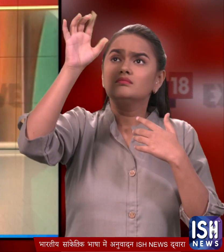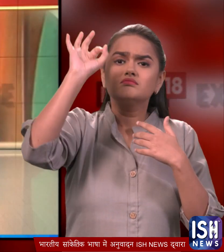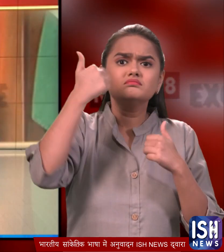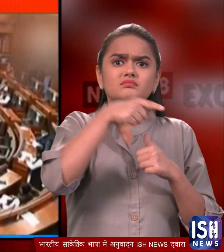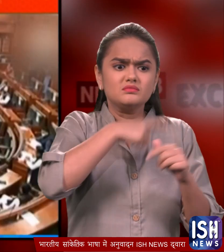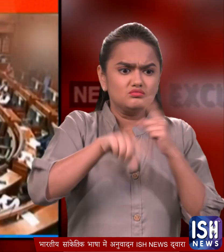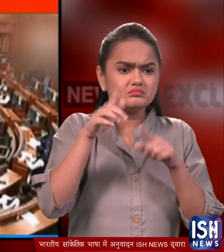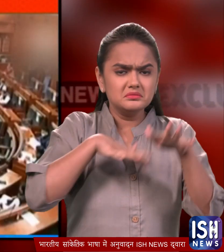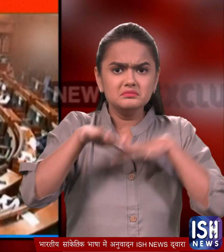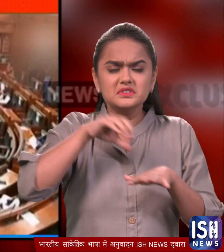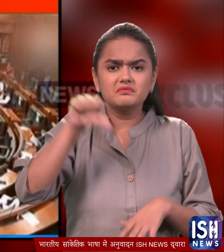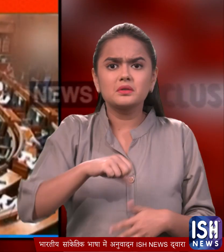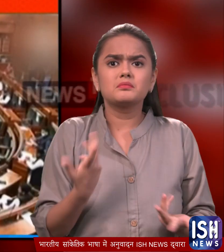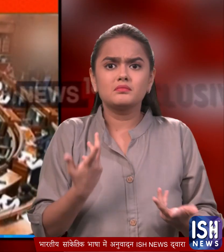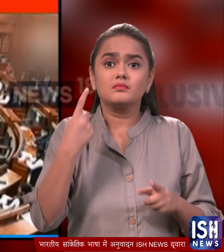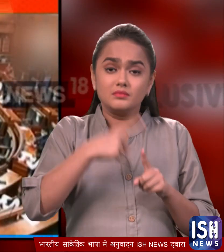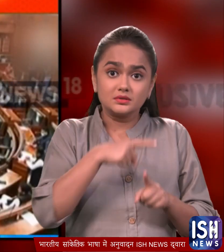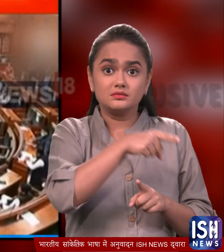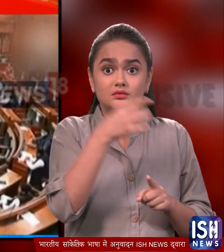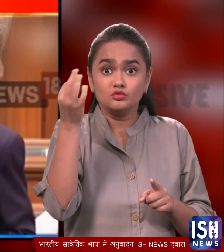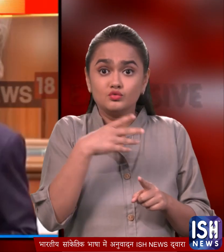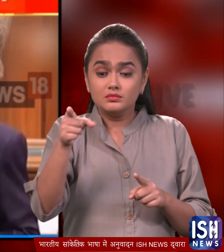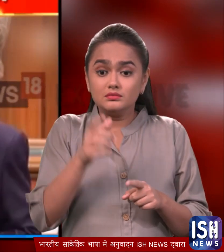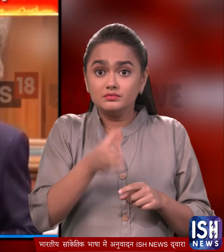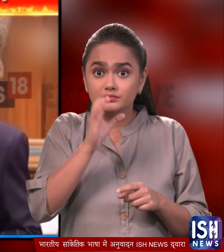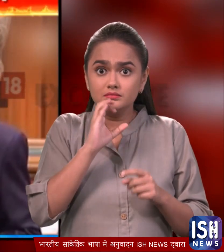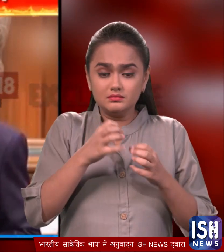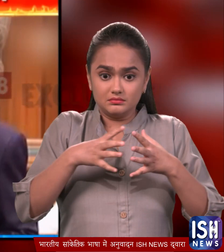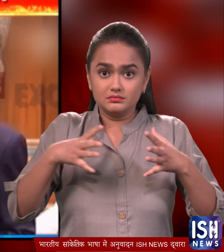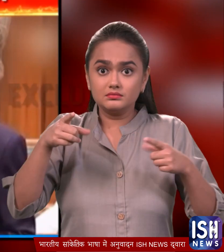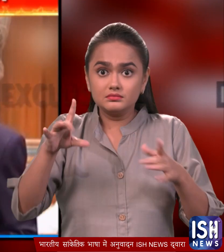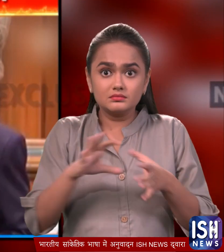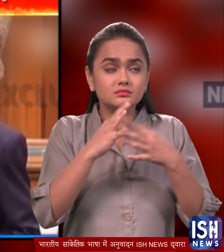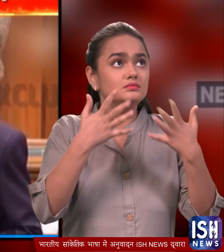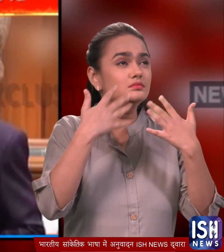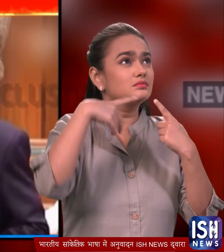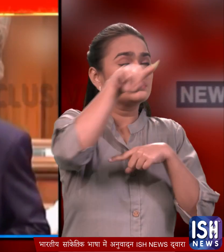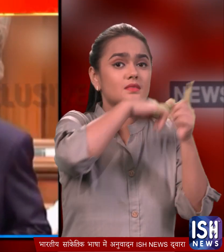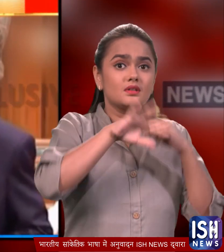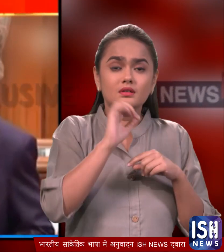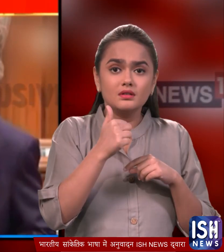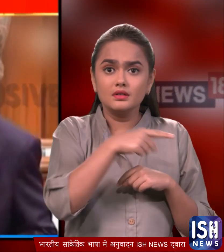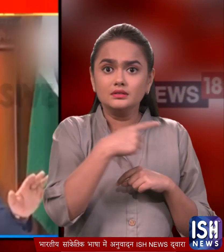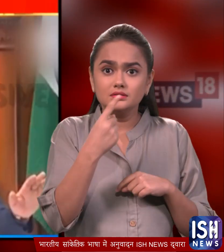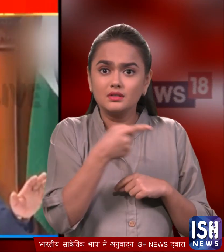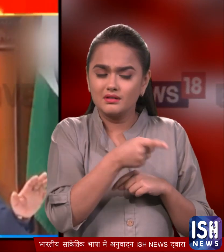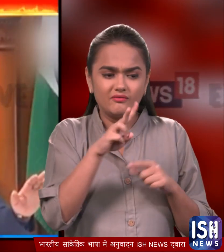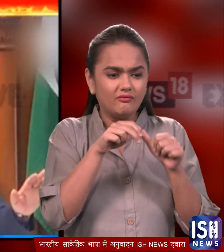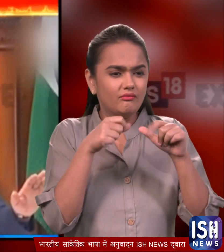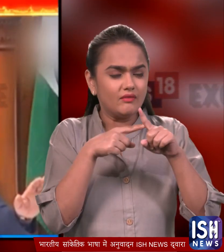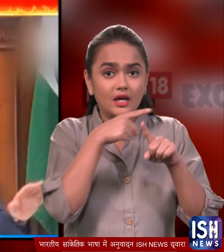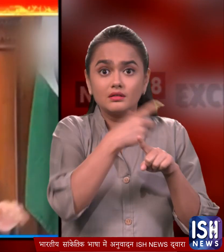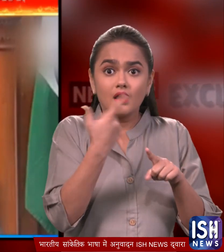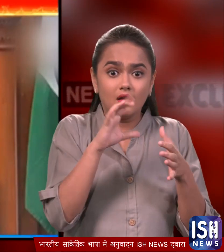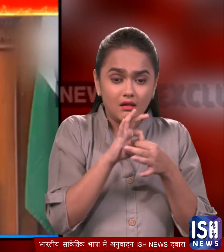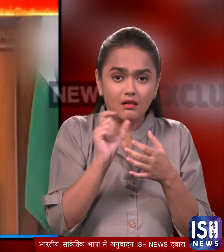उठाया और सदन में नई शराब नीति, बढ़ते वायु प्रदूषण और वैट जैसे मुद्दों पर सुनवाई की मांग की। लेकिन रोके